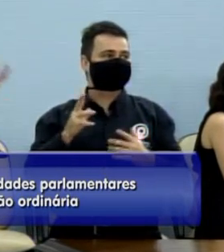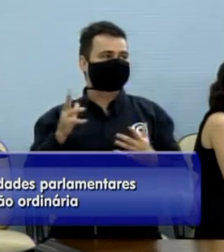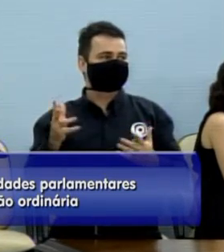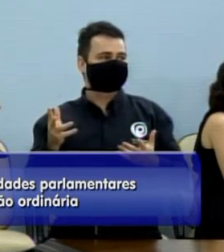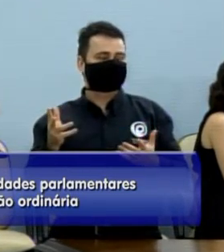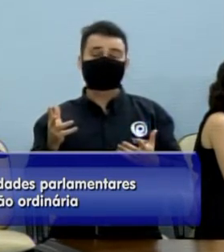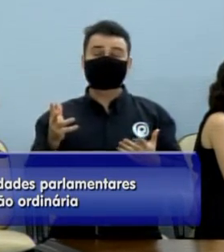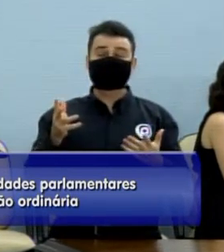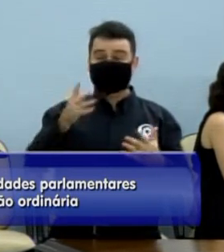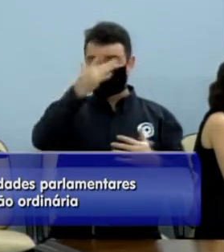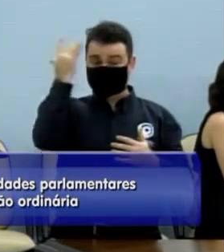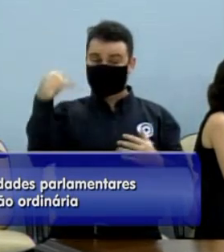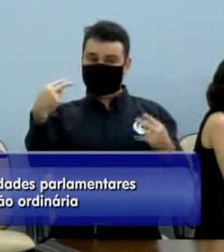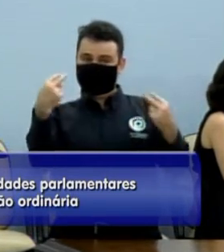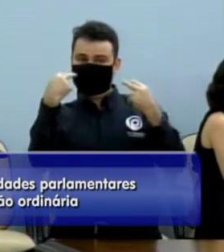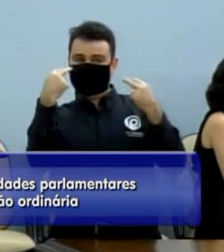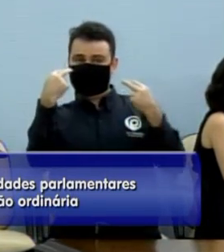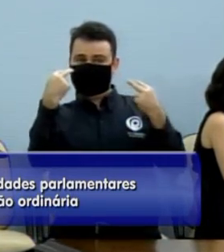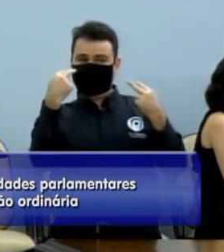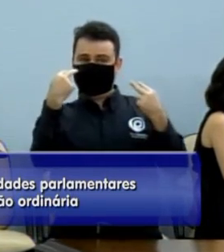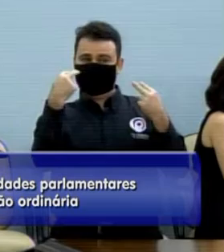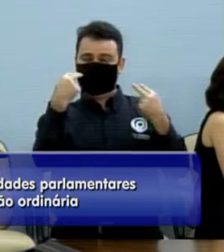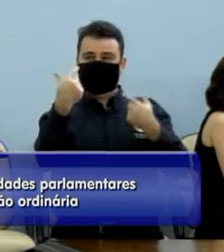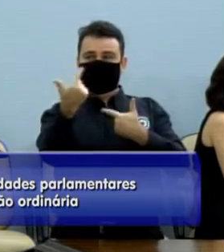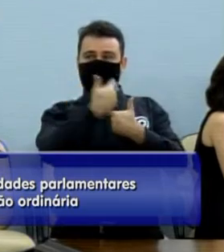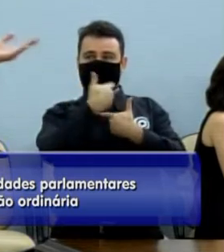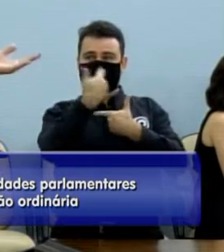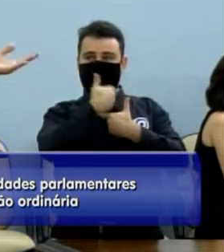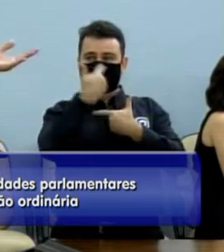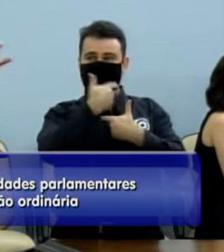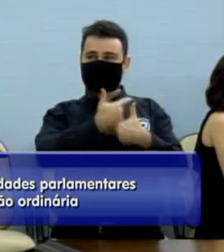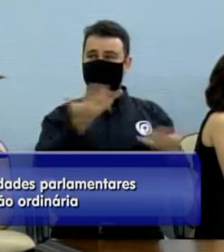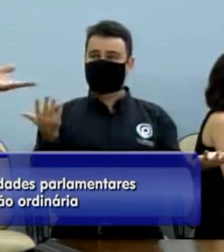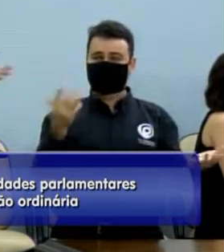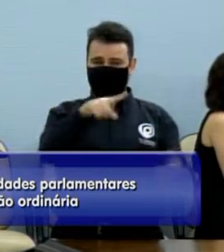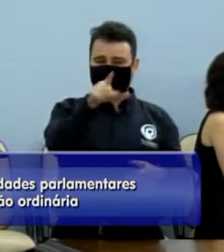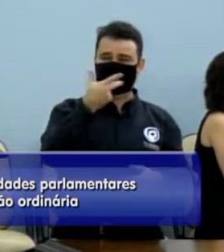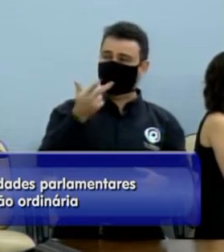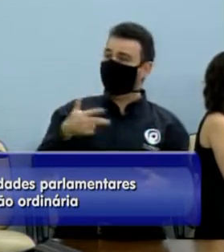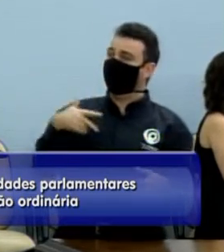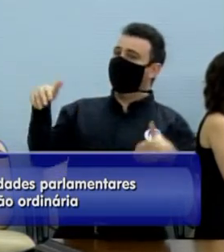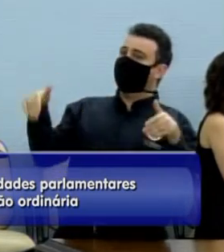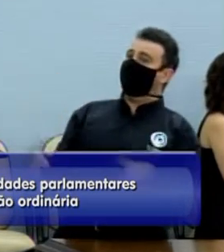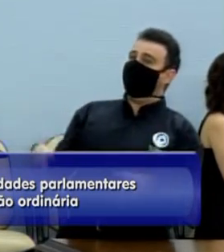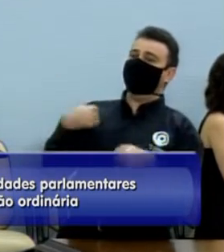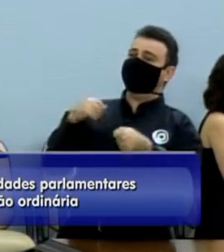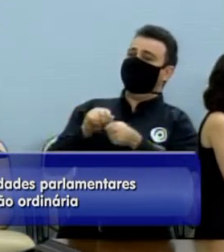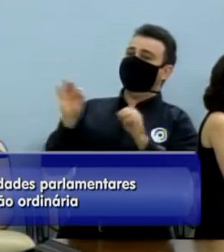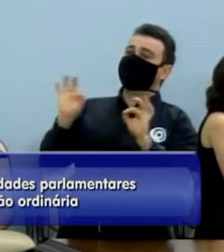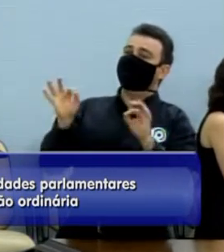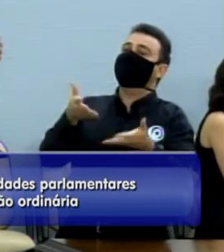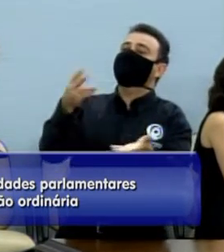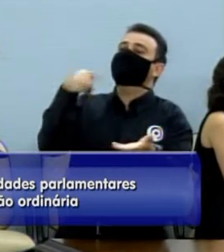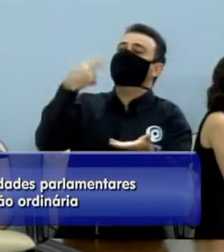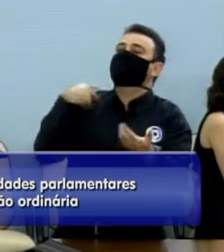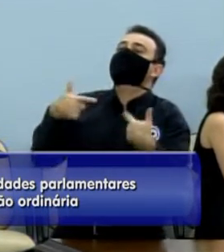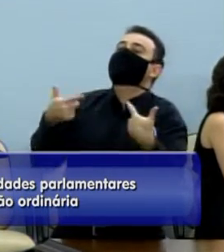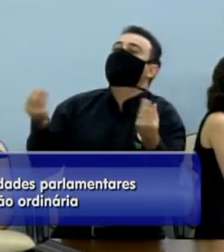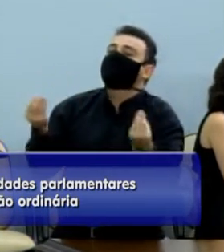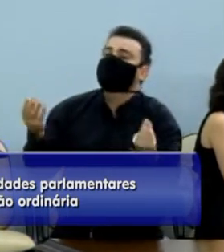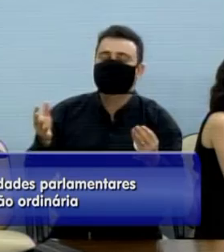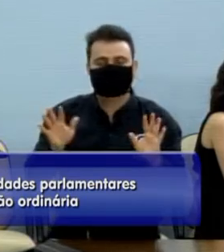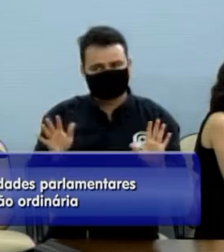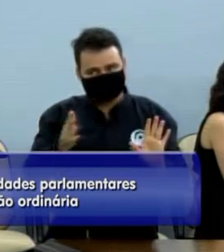bem interpretado, às vezes, pela população. Poxa, o senhor não está fazendo nada, os vereadores estão ali para quê? A gente tem um tempo,